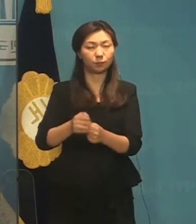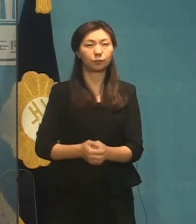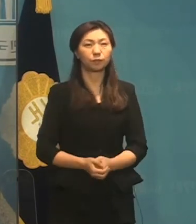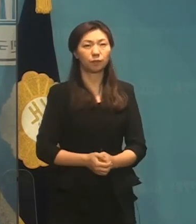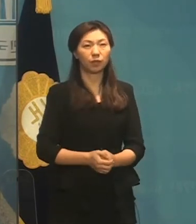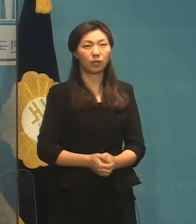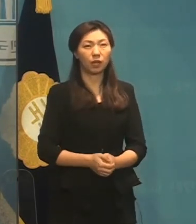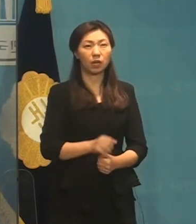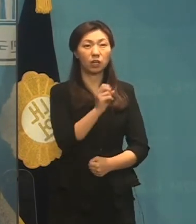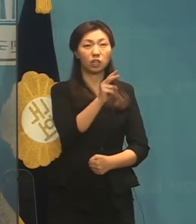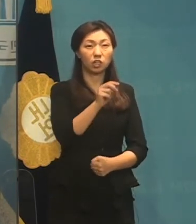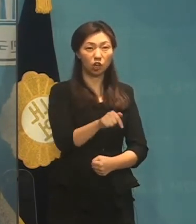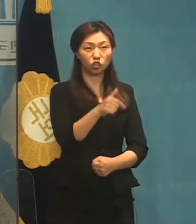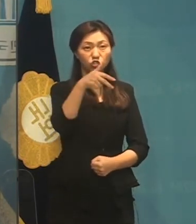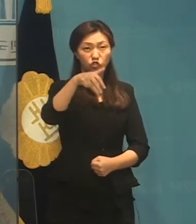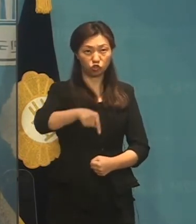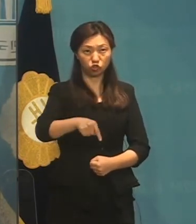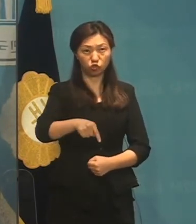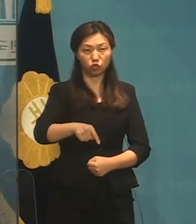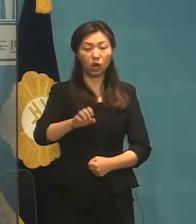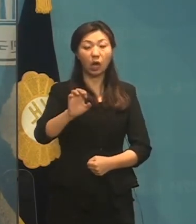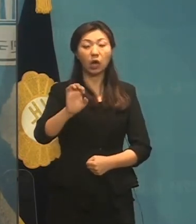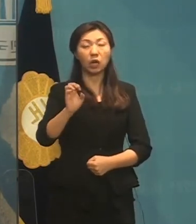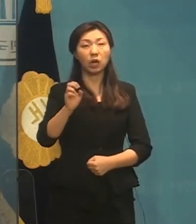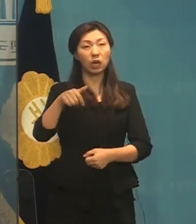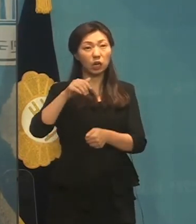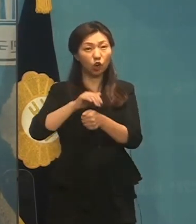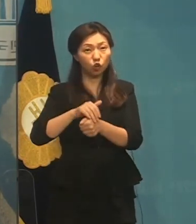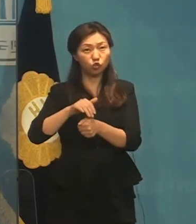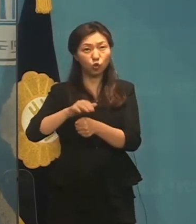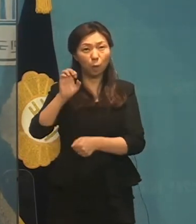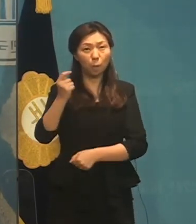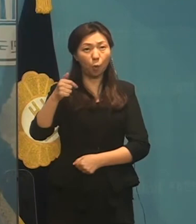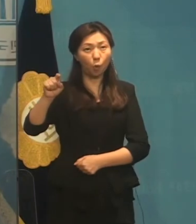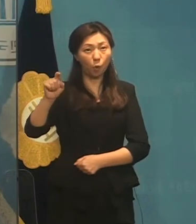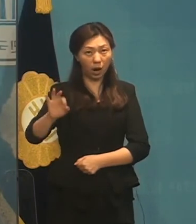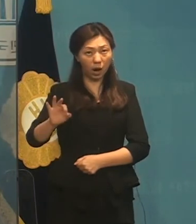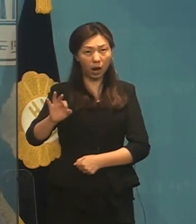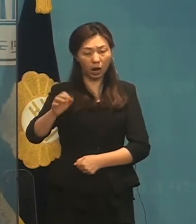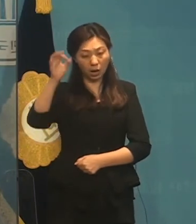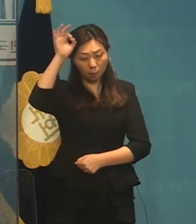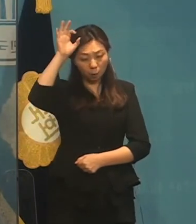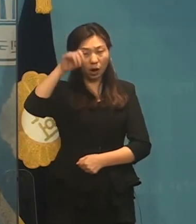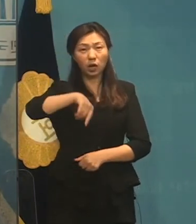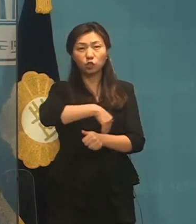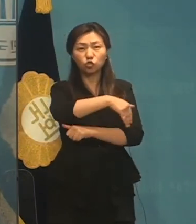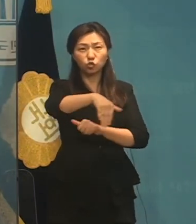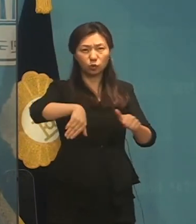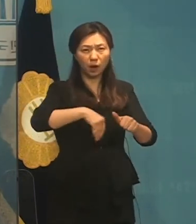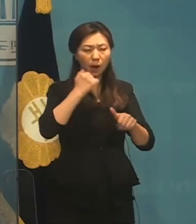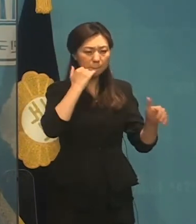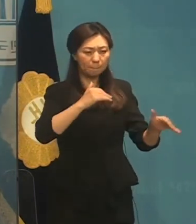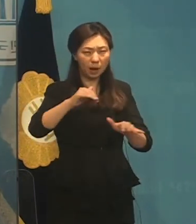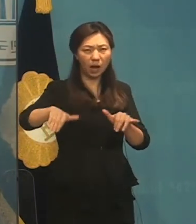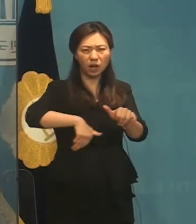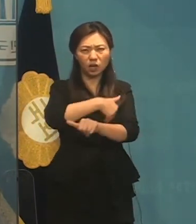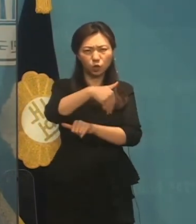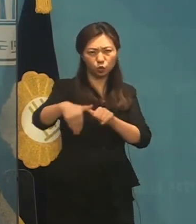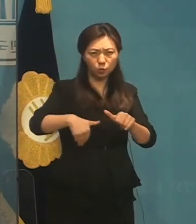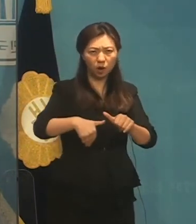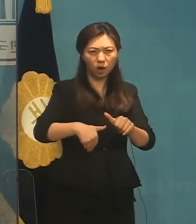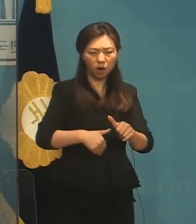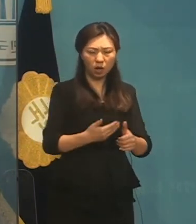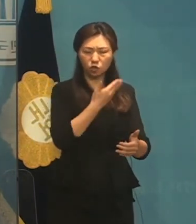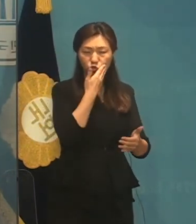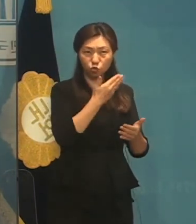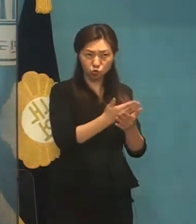영주 안동의 북부권과 경주 포항의 동해안권은 가속기 기반 첨단 산업과 동해해양 핵심 블루벨트로 이어지는